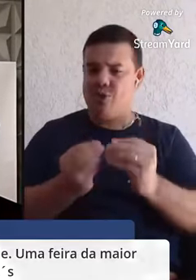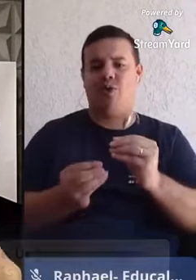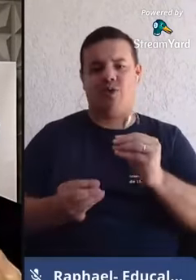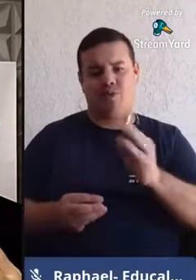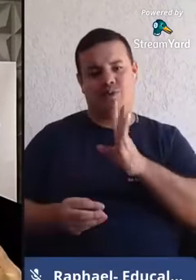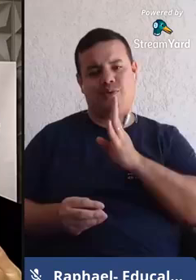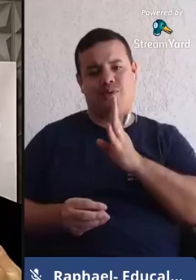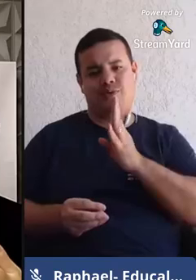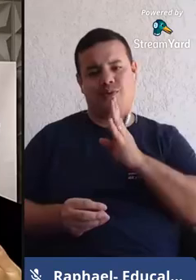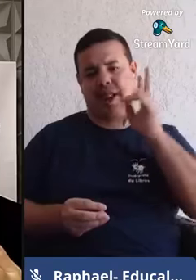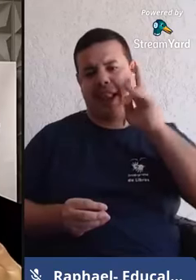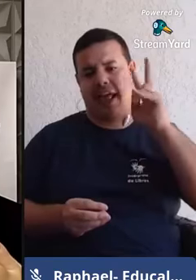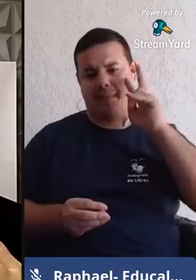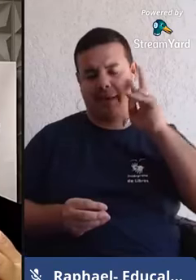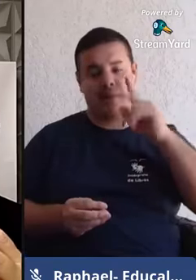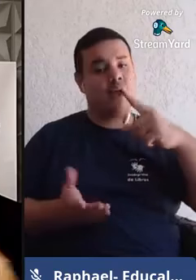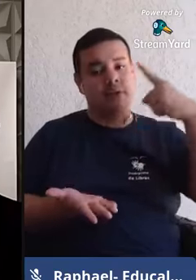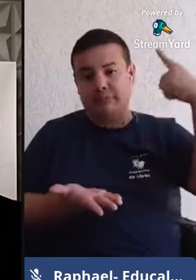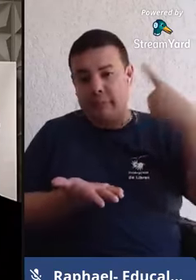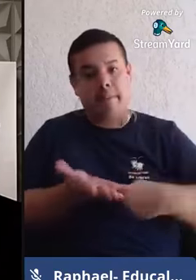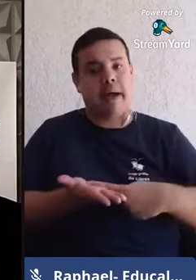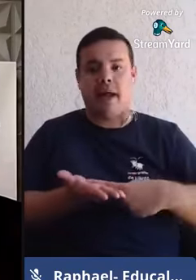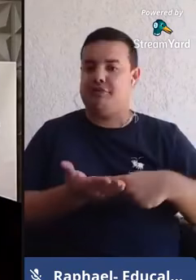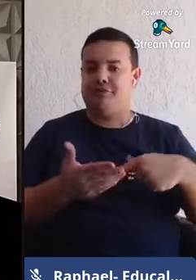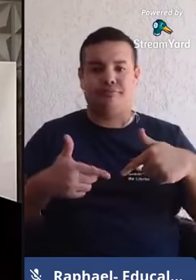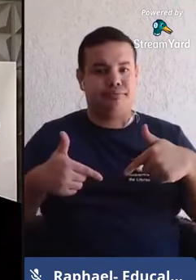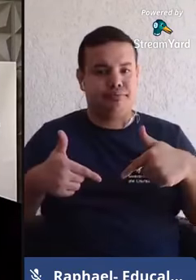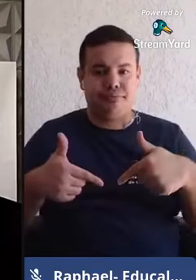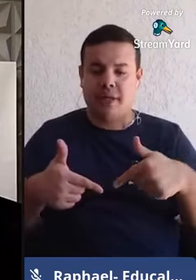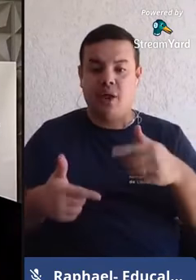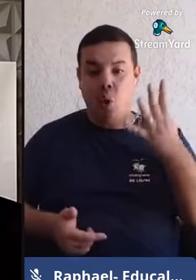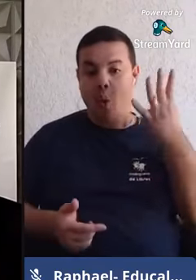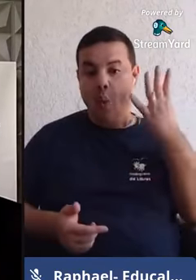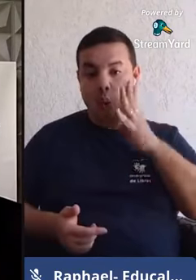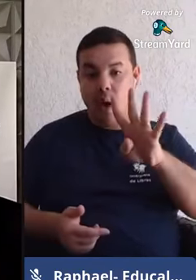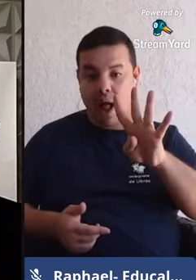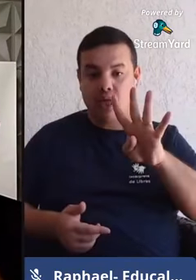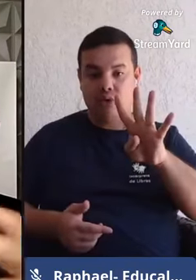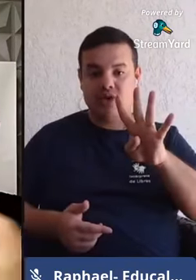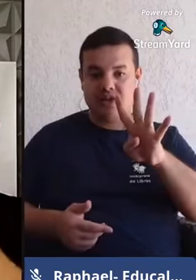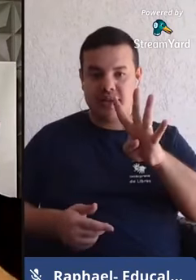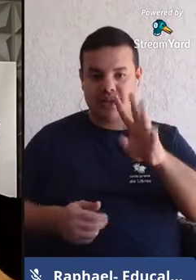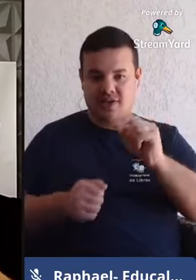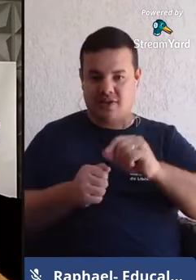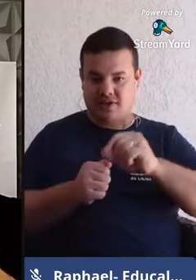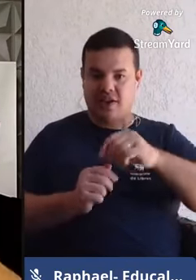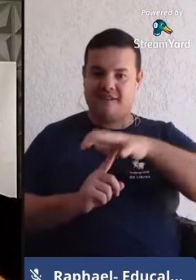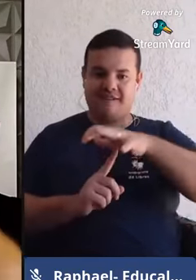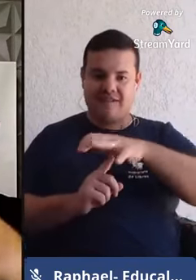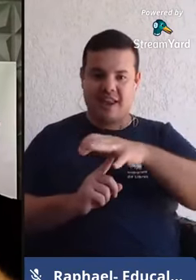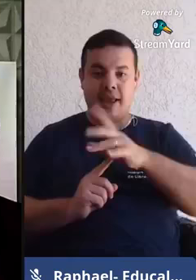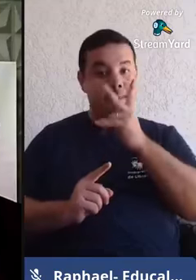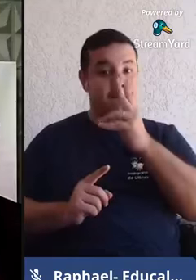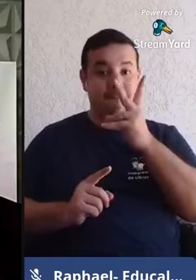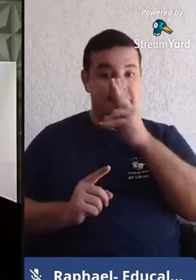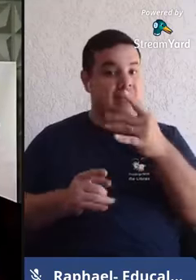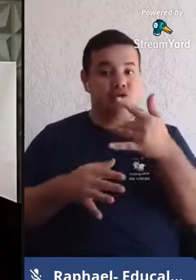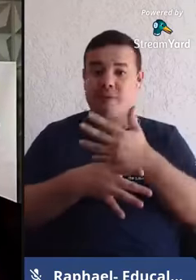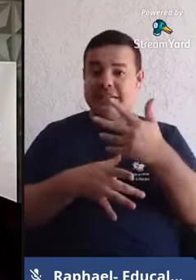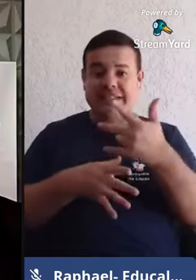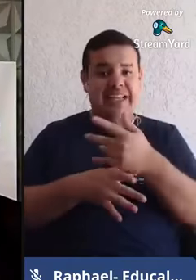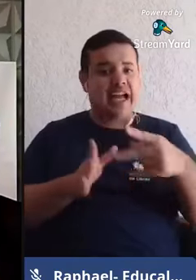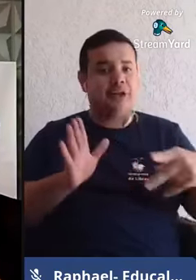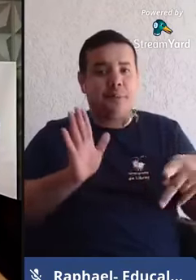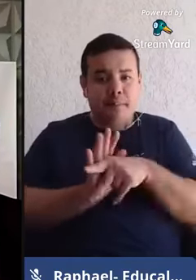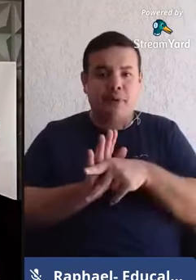acontece? A Reatec acabou virando, em 4 dias que ela acontecia, era uma cidade feita para pessoa com